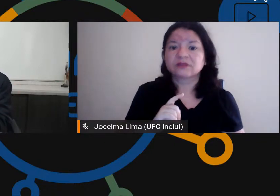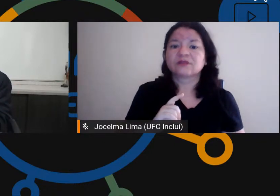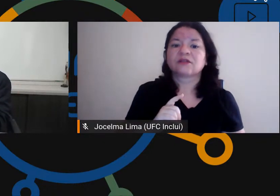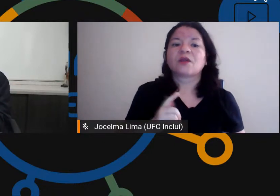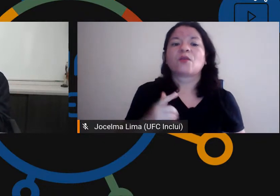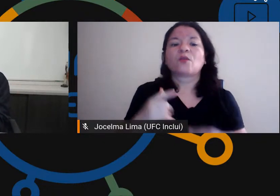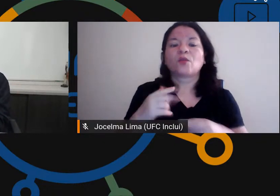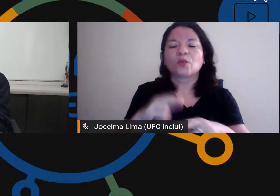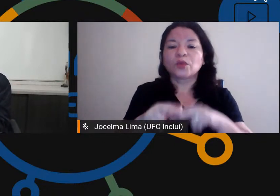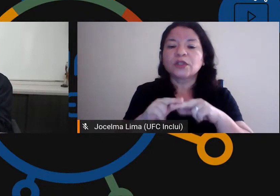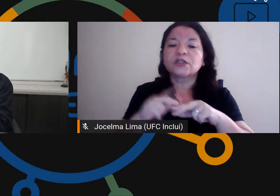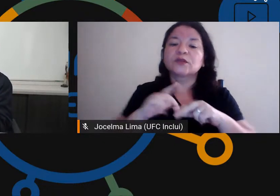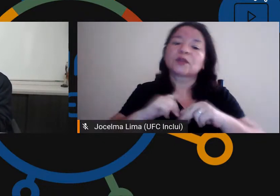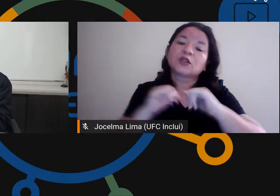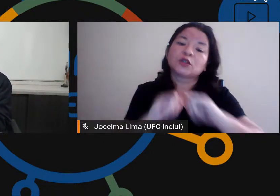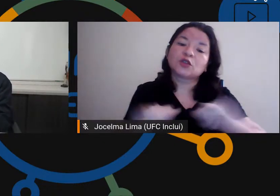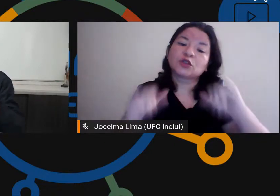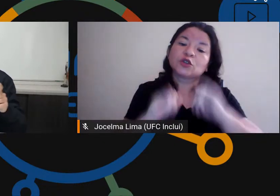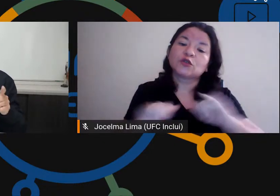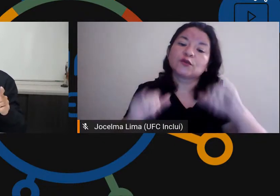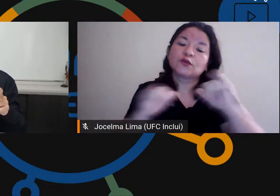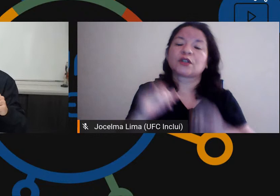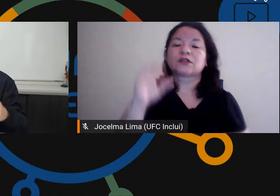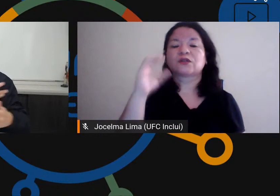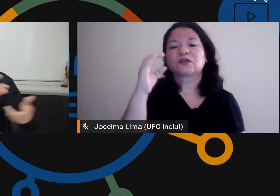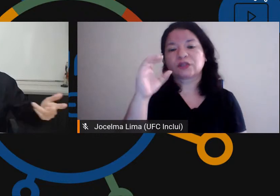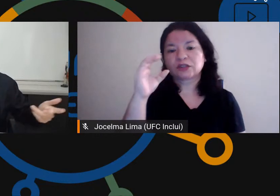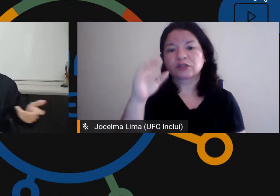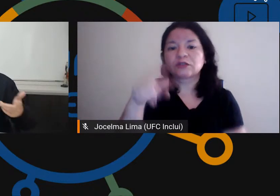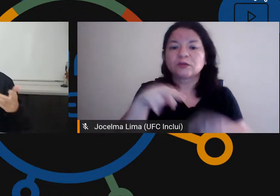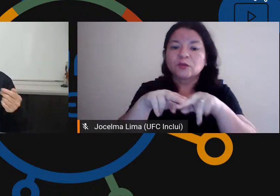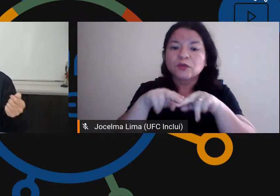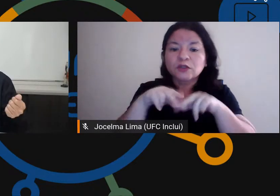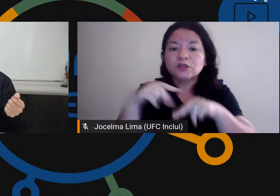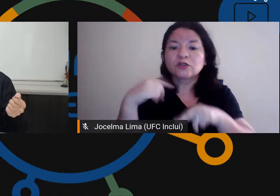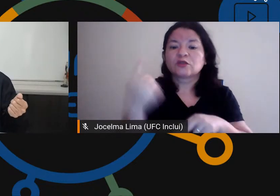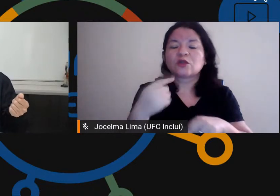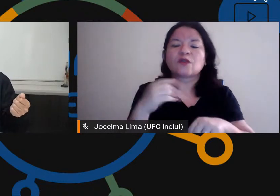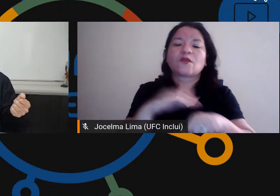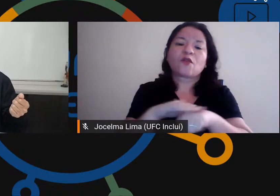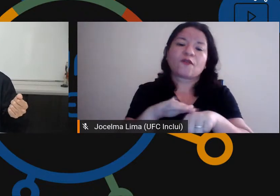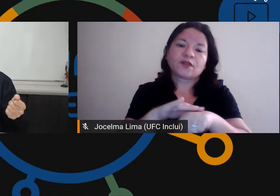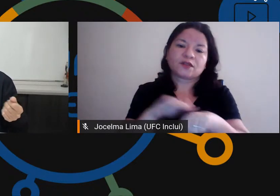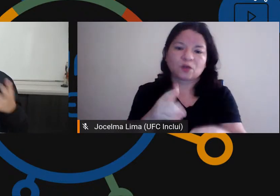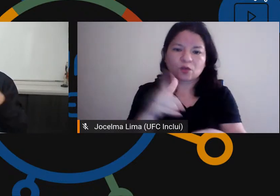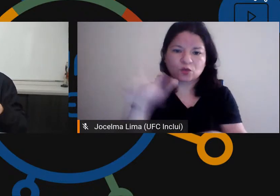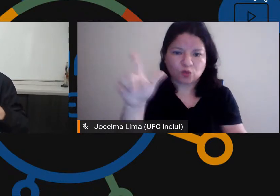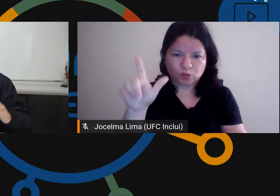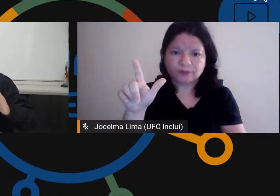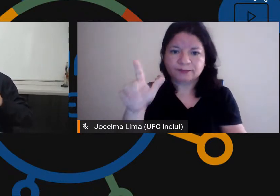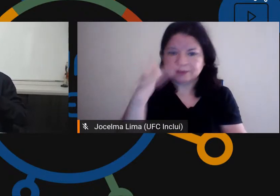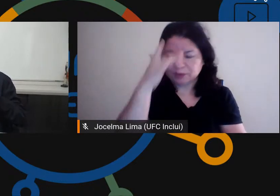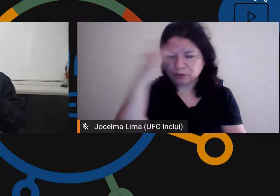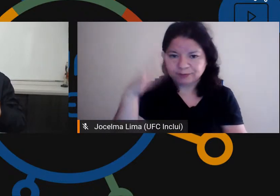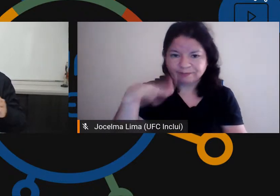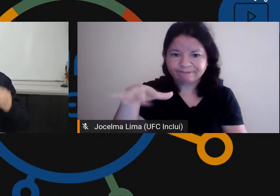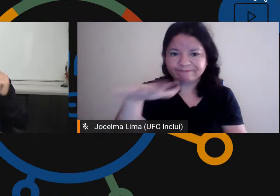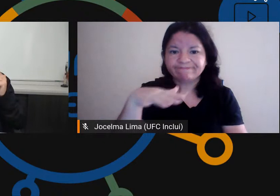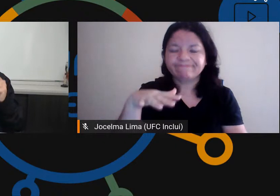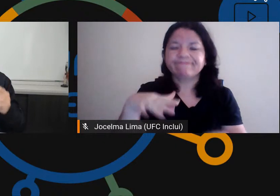divulgação científica, por meio da divulgação científica que nós vamos conversar com o resto da população. Certo? Tanto é que num